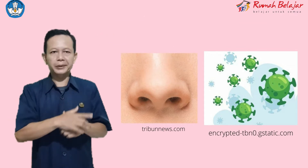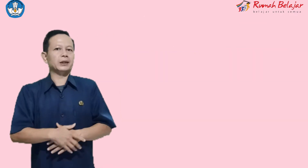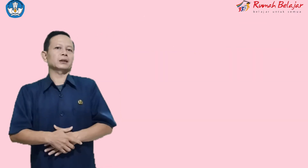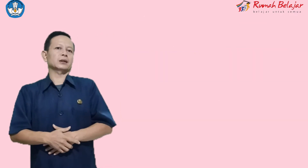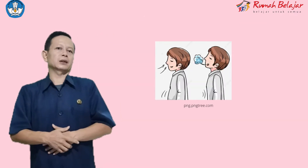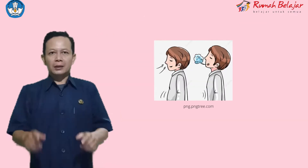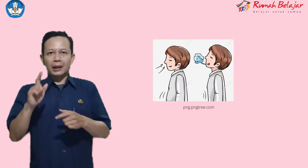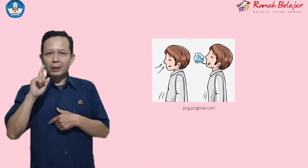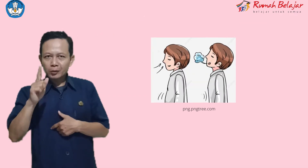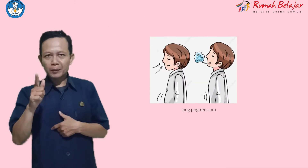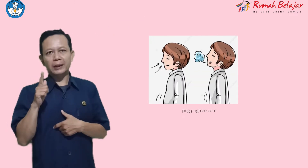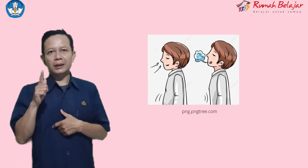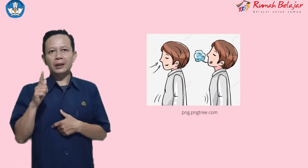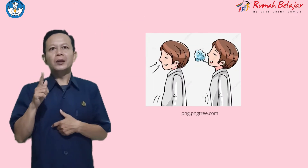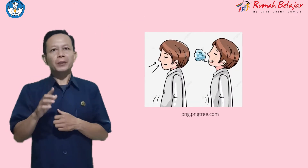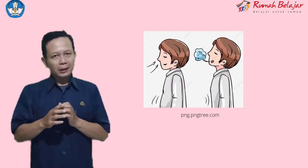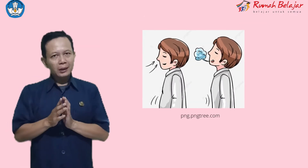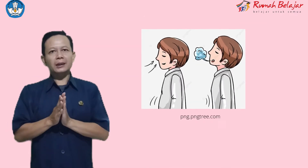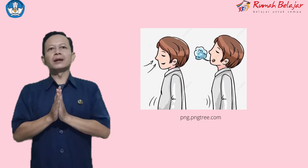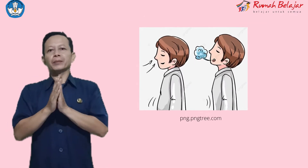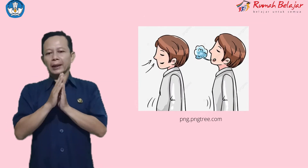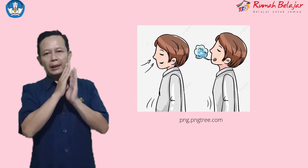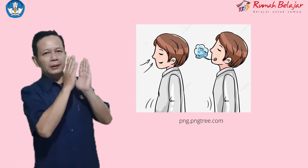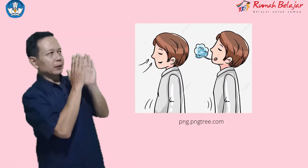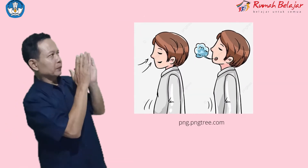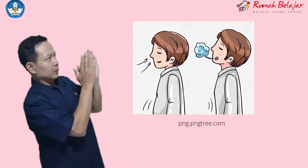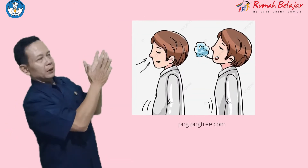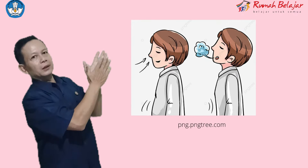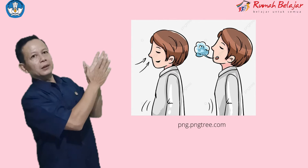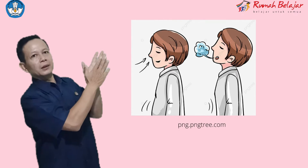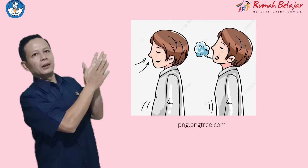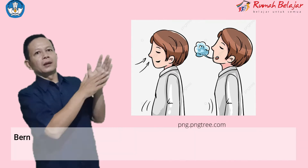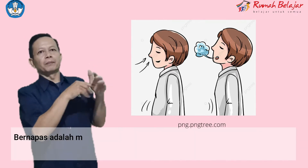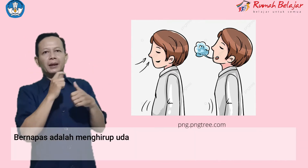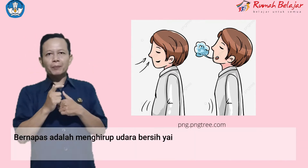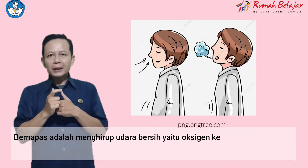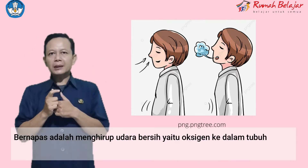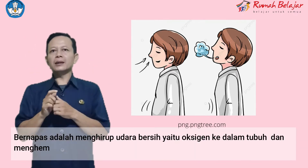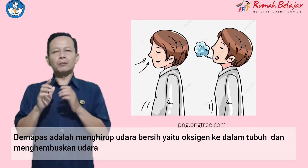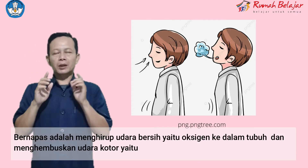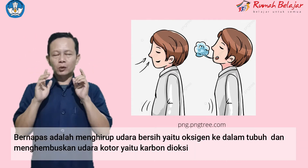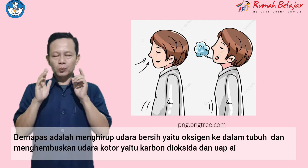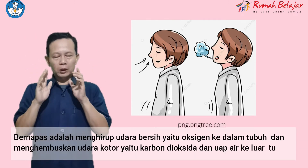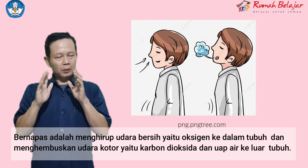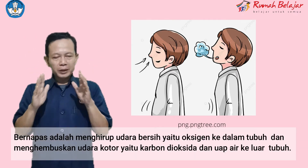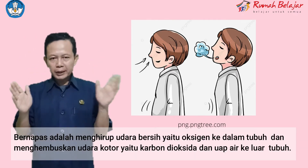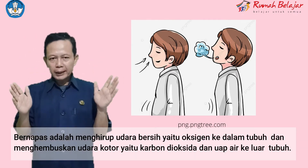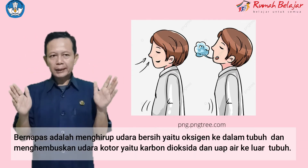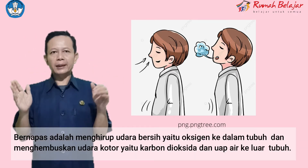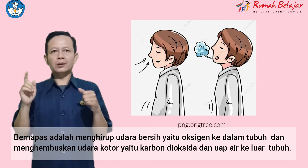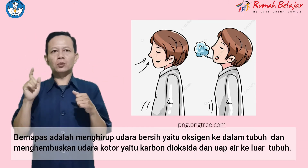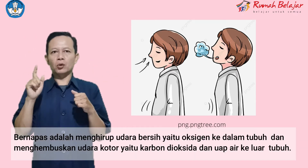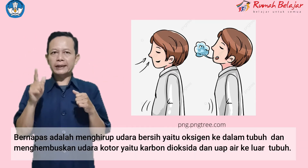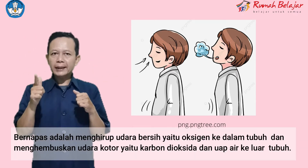yang menyehatkan. Sahabat rumah belajar, perhatikan gambar di ini. Bernapas adalah menghirup udara